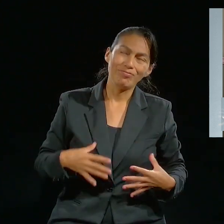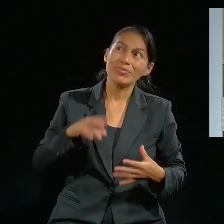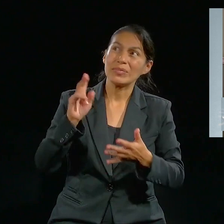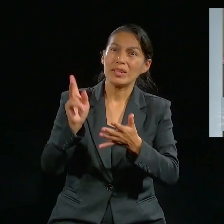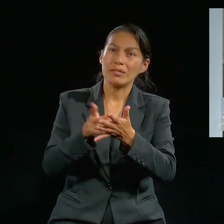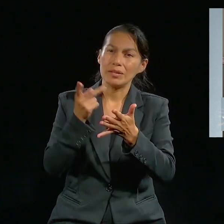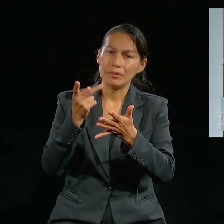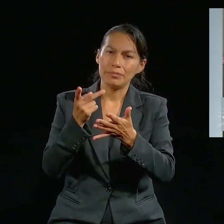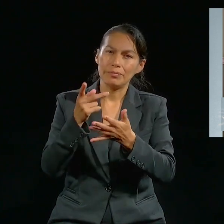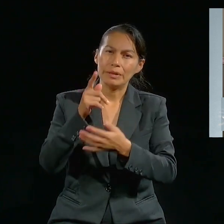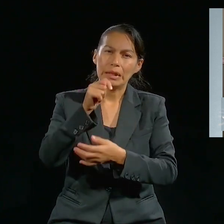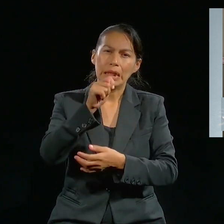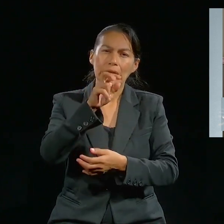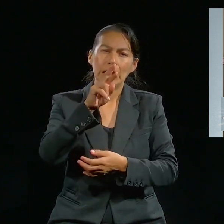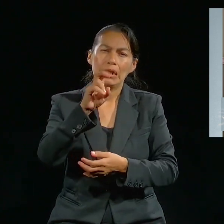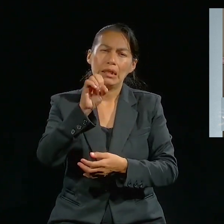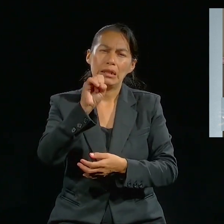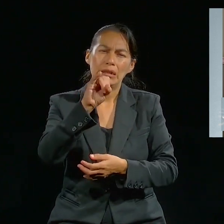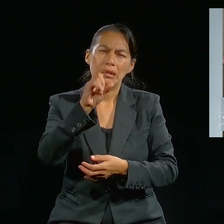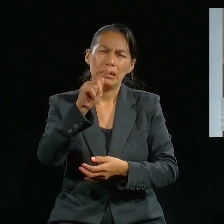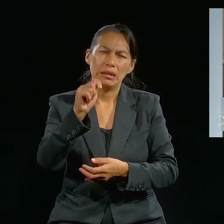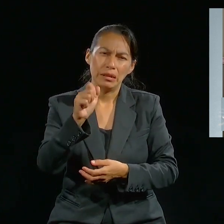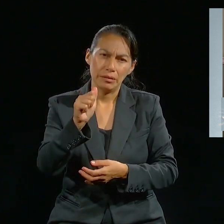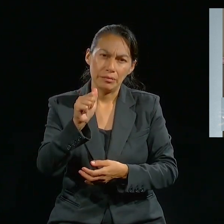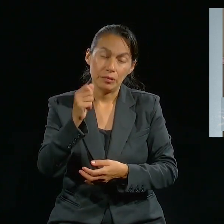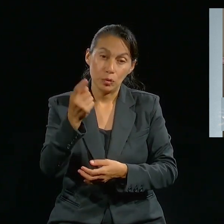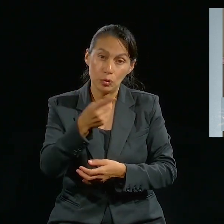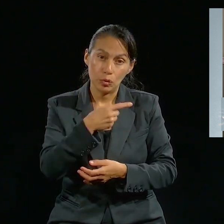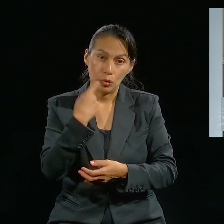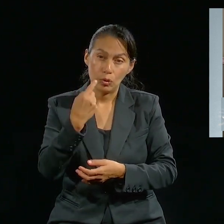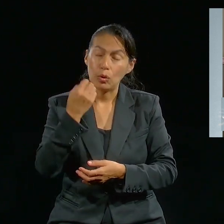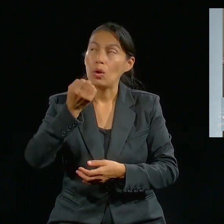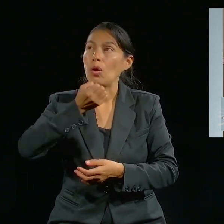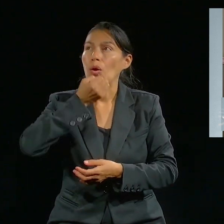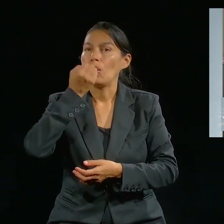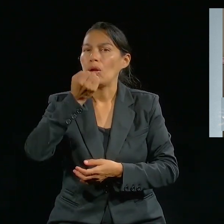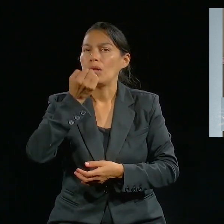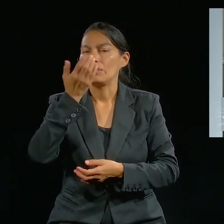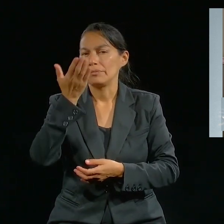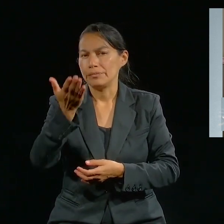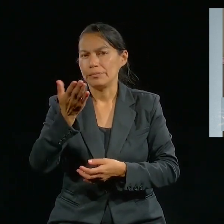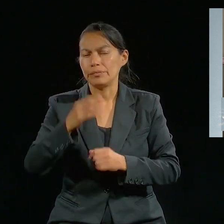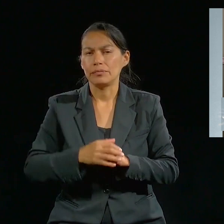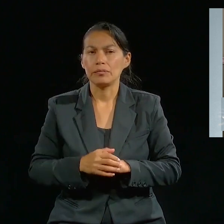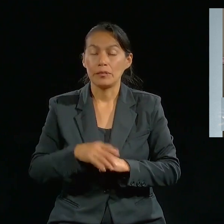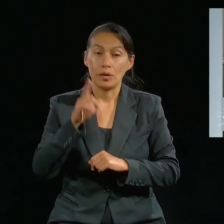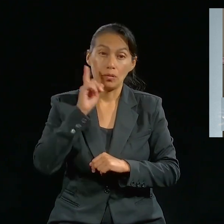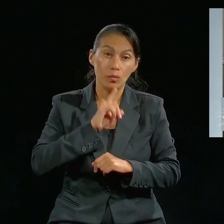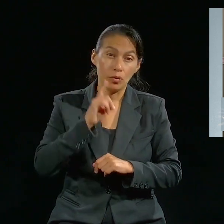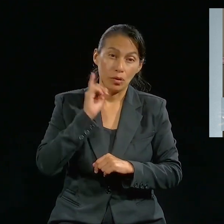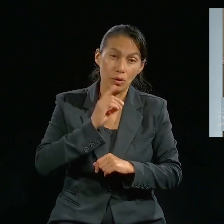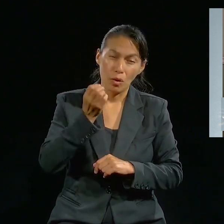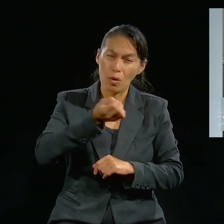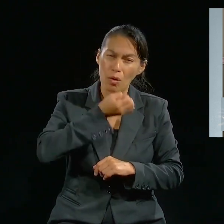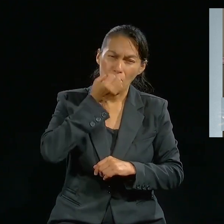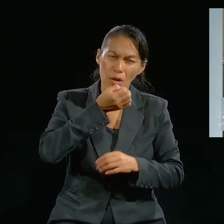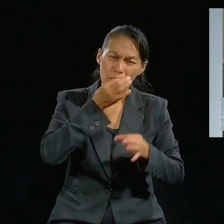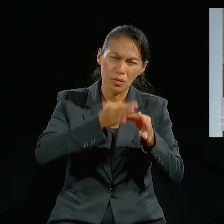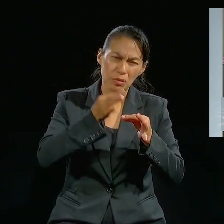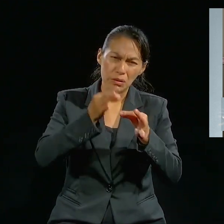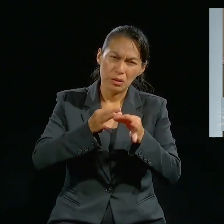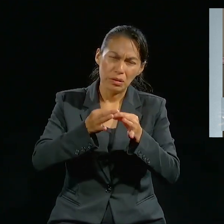Teresita estaremos orando por Julio y las guerreras y usted si nos